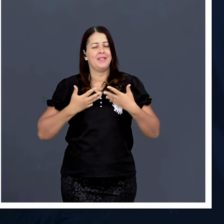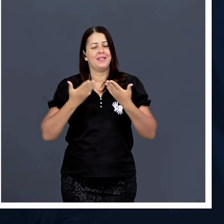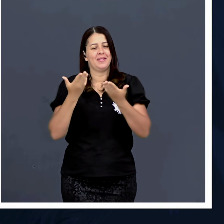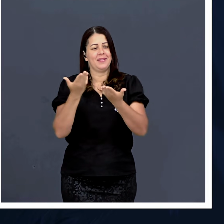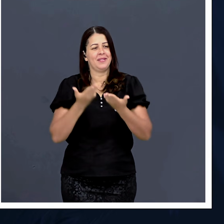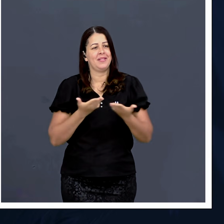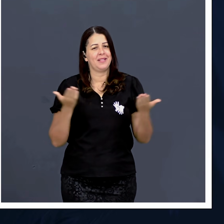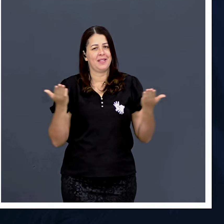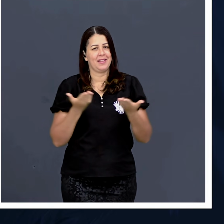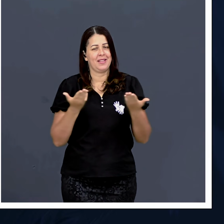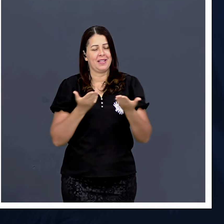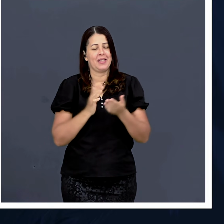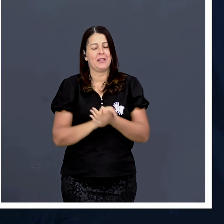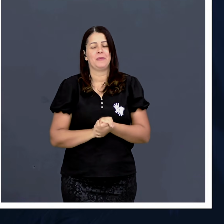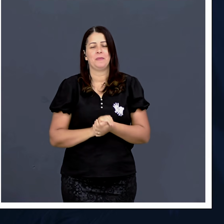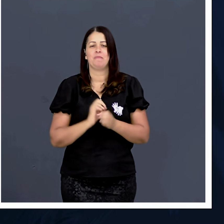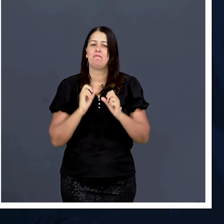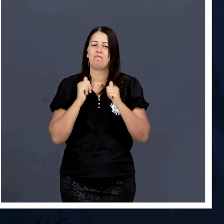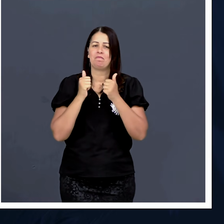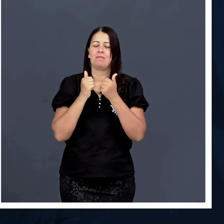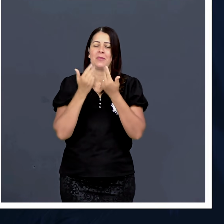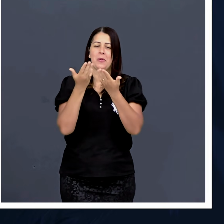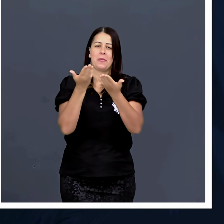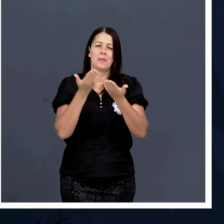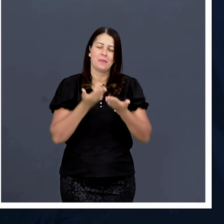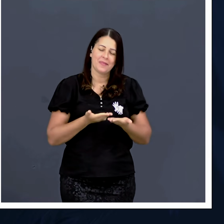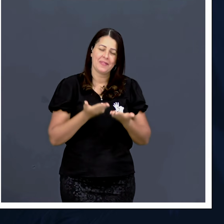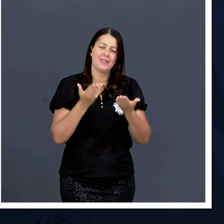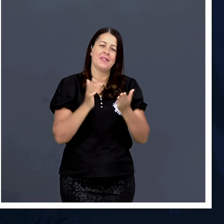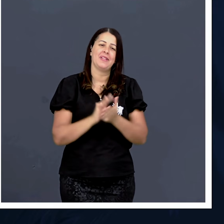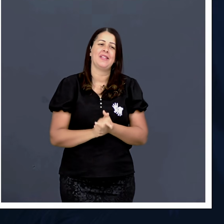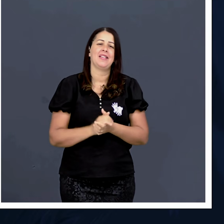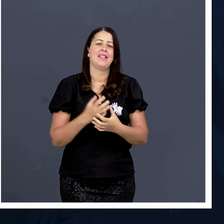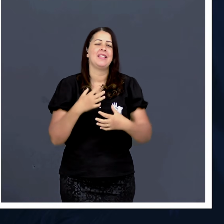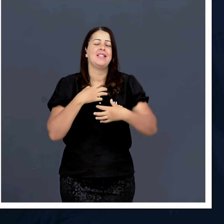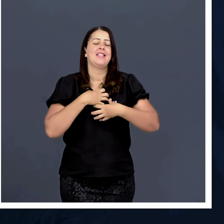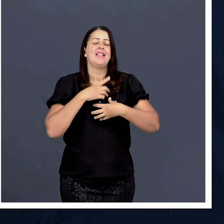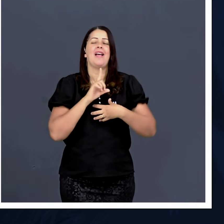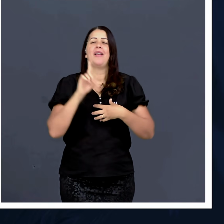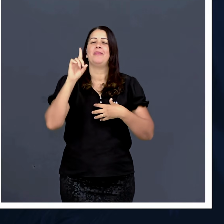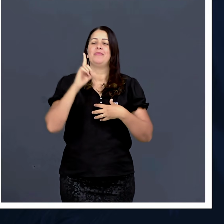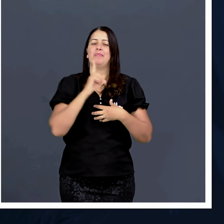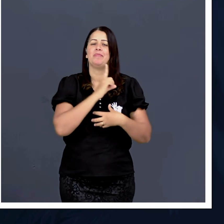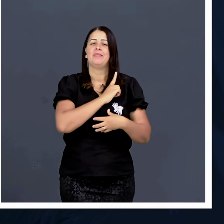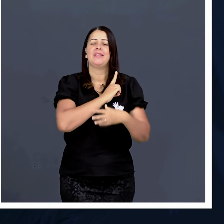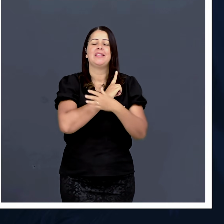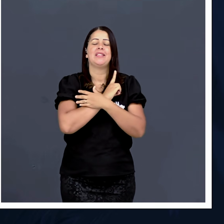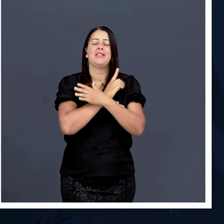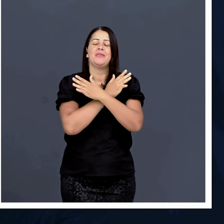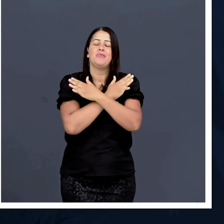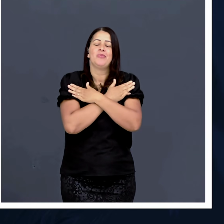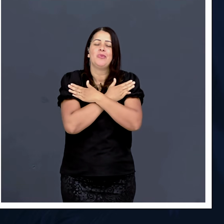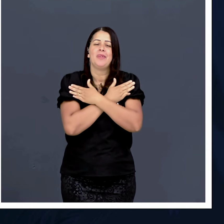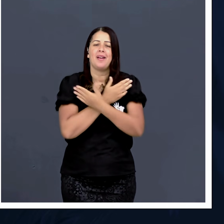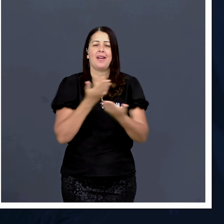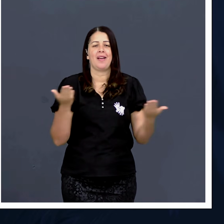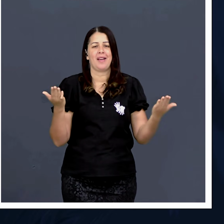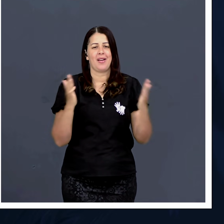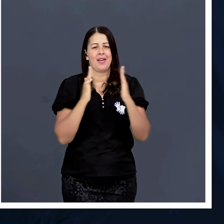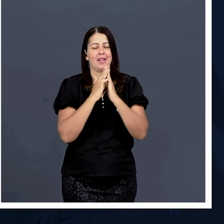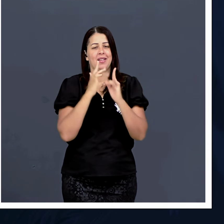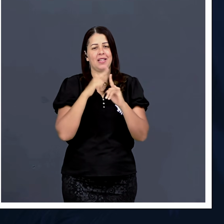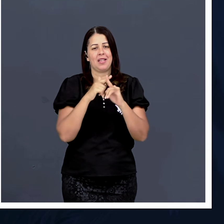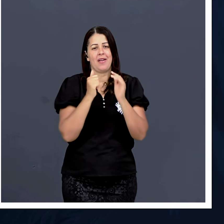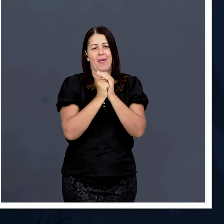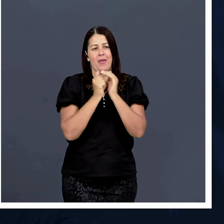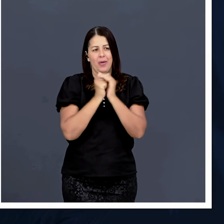vocês aqui em nossa casa, tá bom? Sejam muito bem-vindos, sintam-se abraçados por nós. E como eu falei, que aqui é uma igreja que